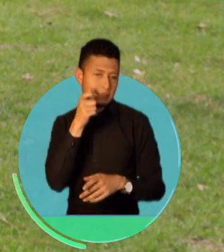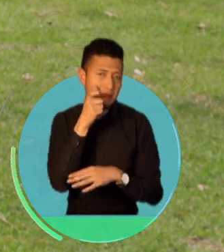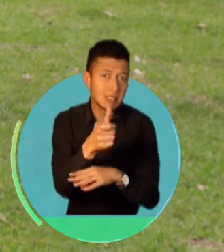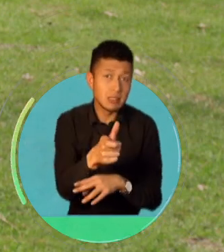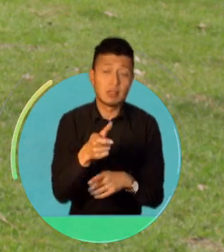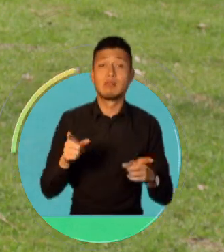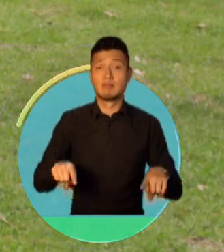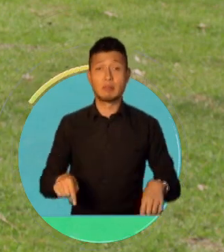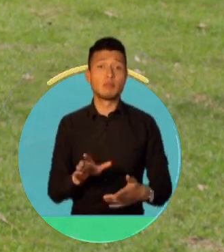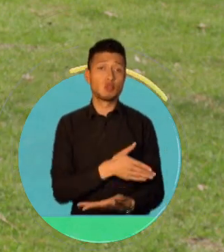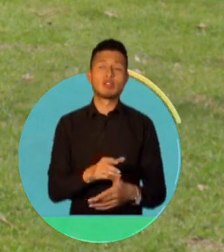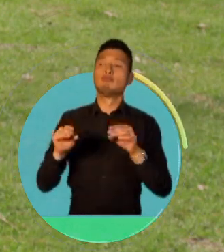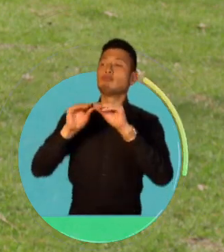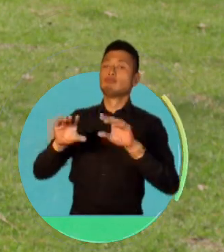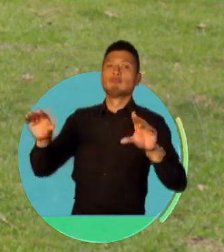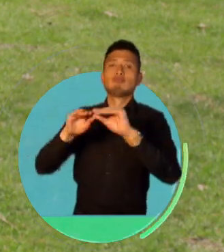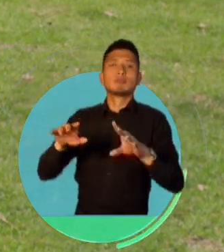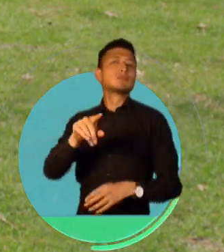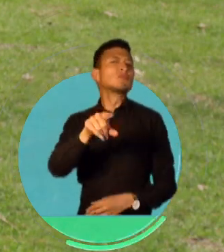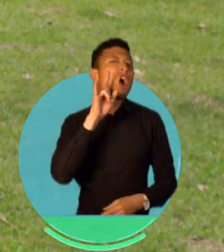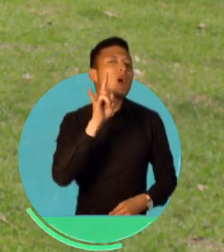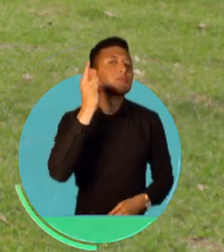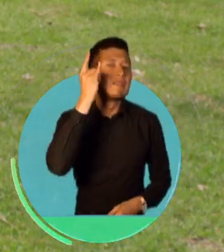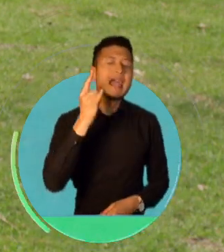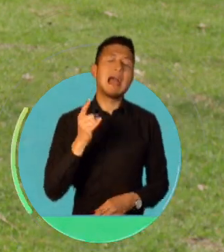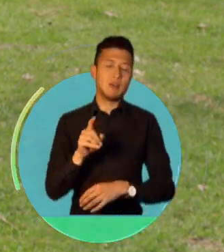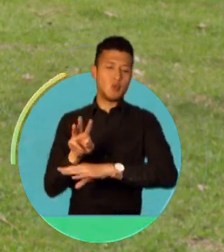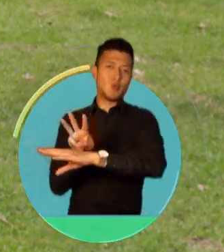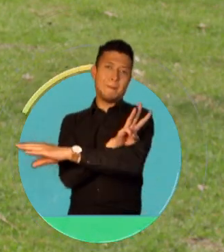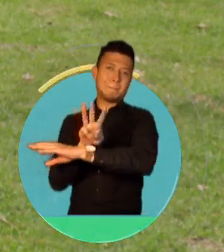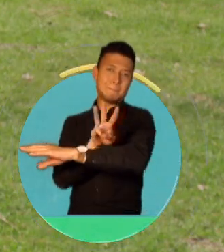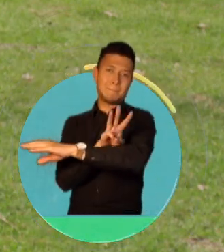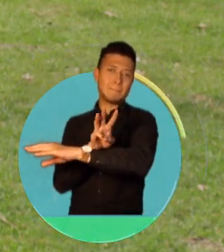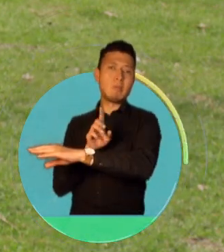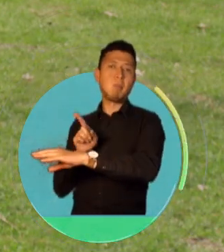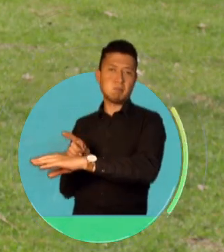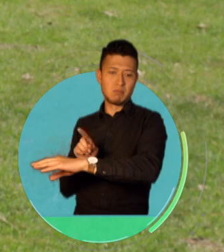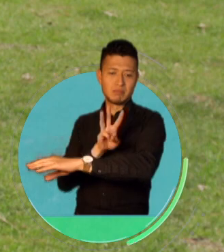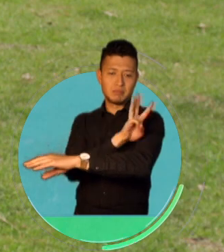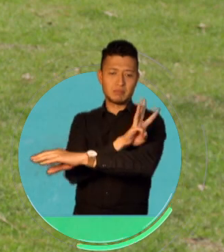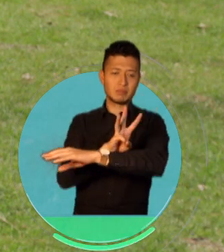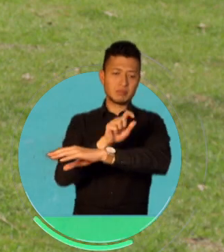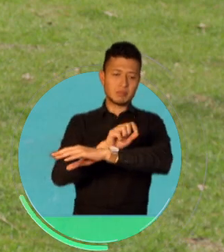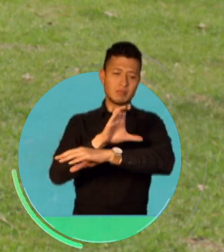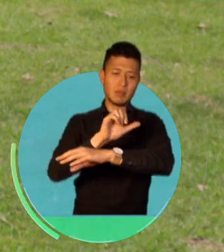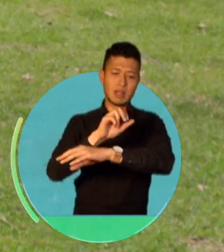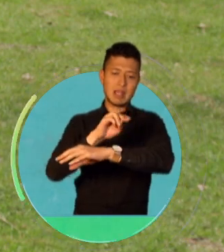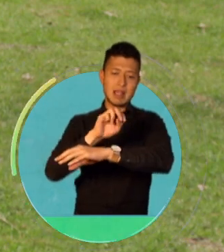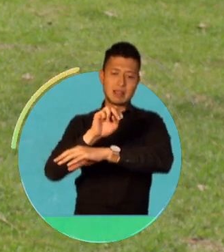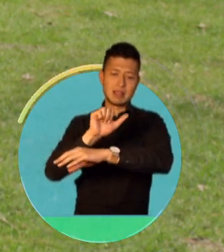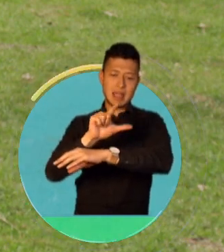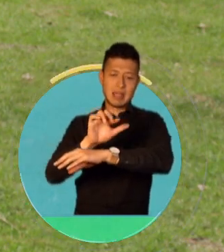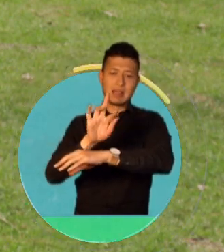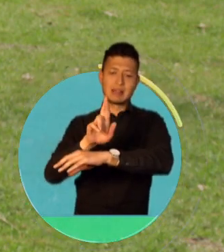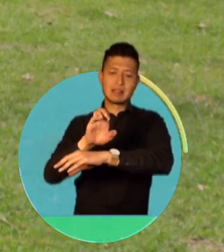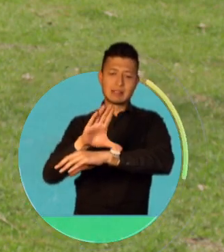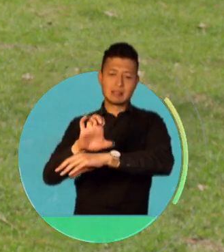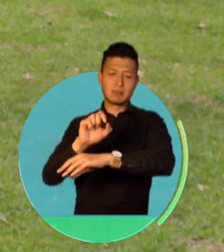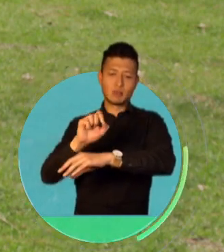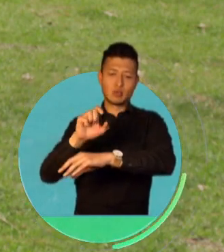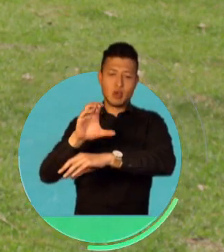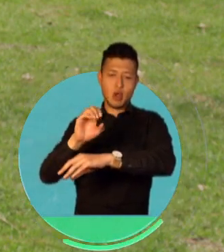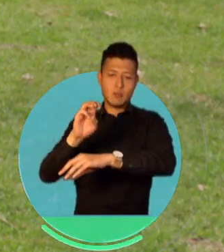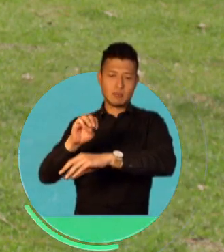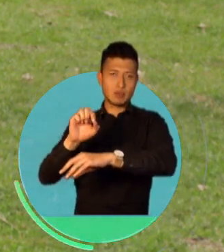y vamos a estar obviamente rotándole su música cómo lo hacen a través de nuestra página triple W punto canal